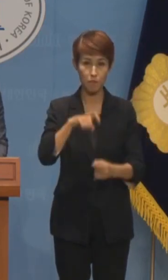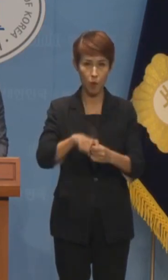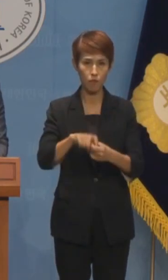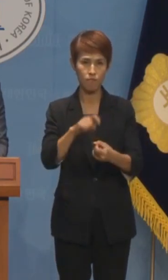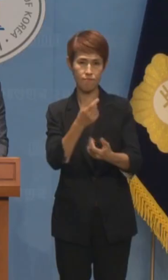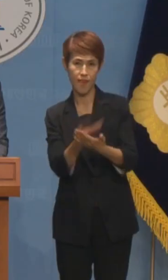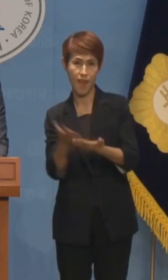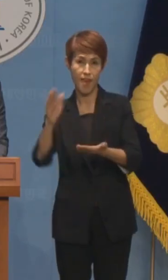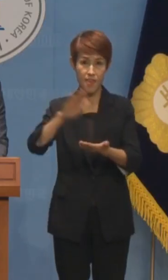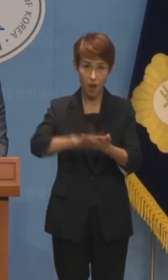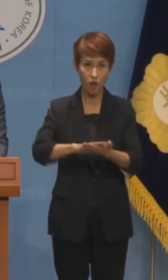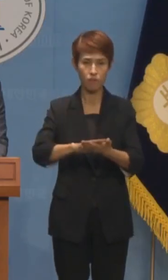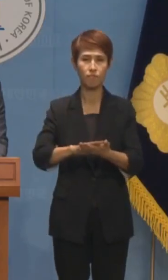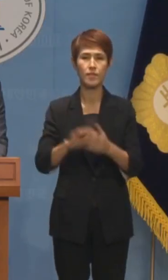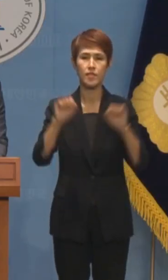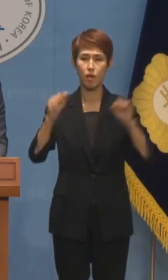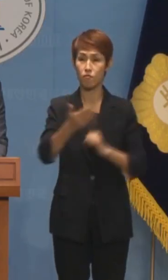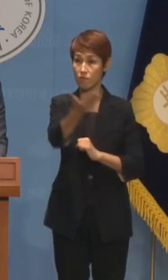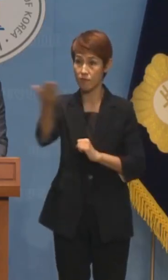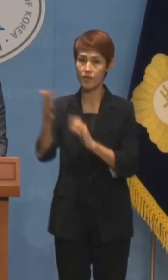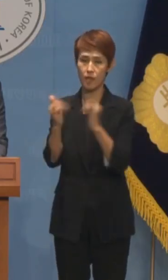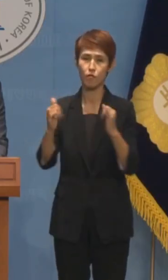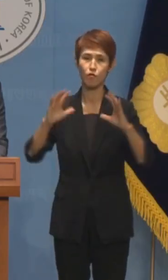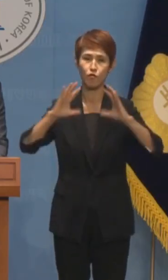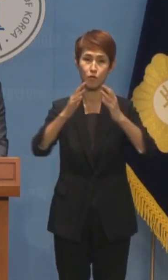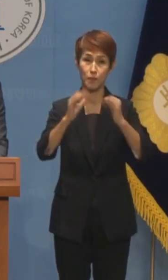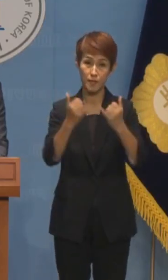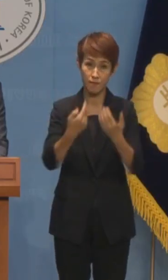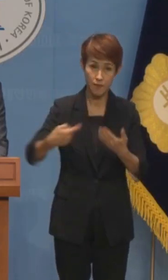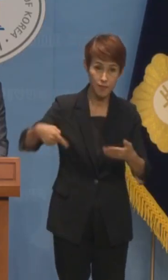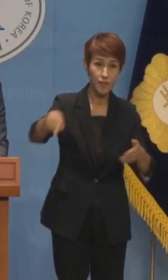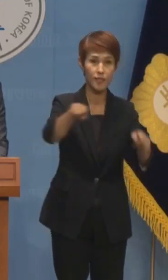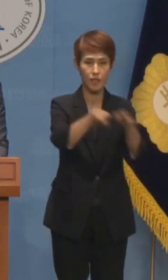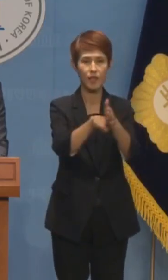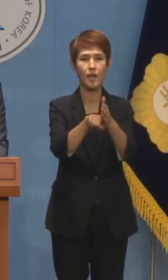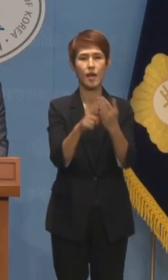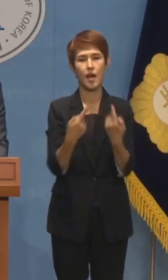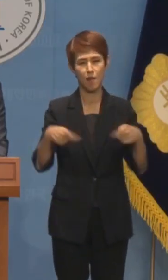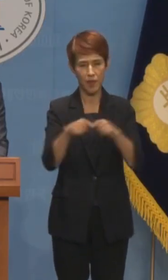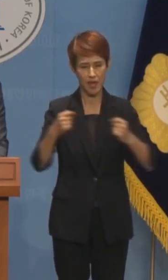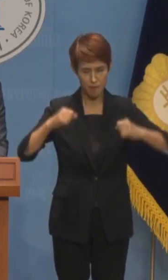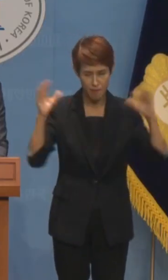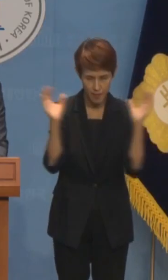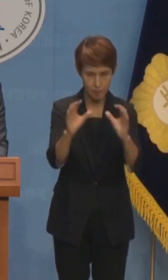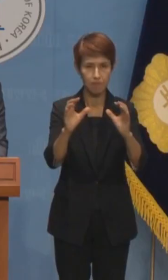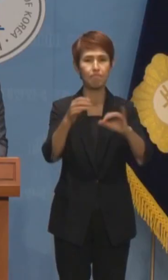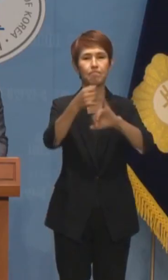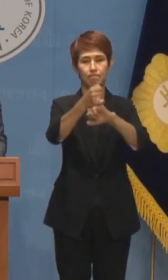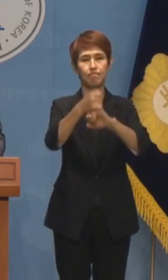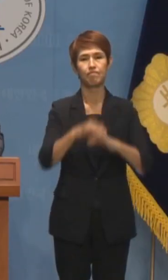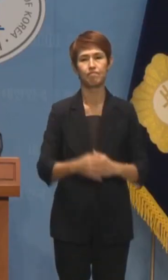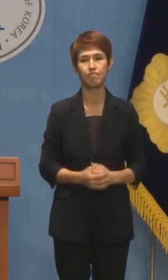길에 체육인들과 국민들과 함께 끝까지 가겠습니다. 감사합니다.